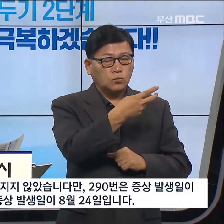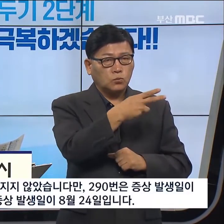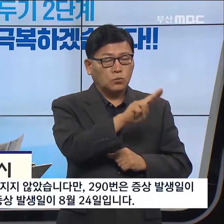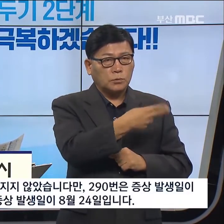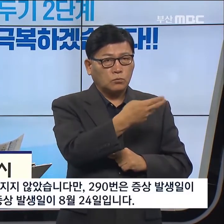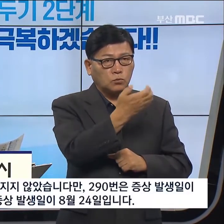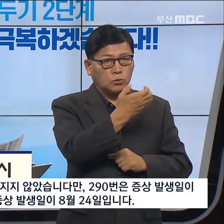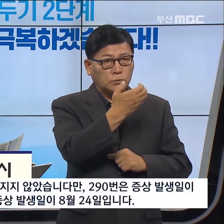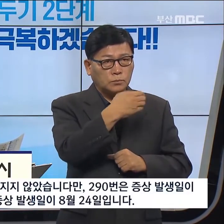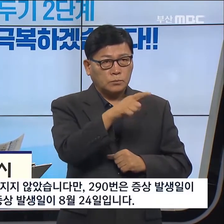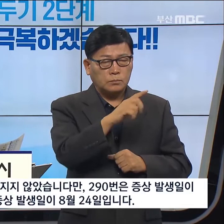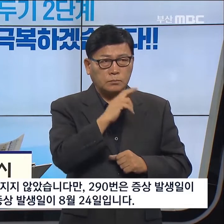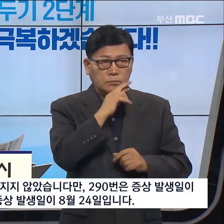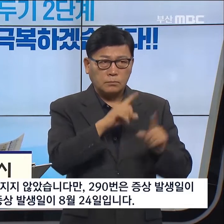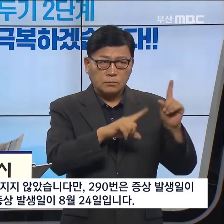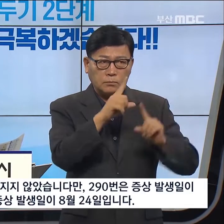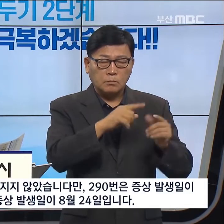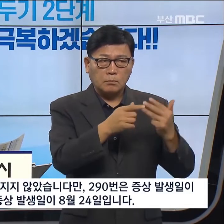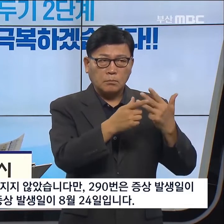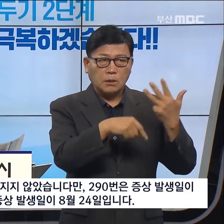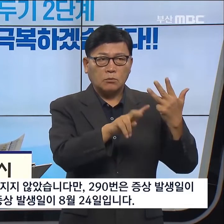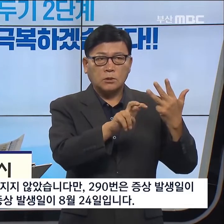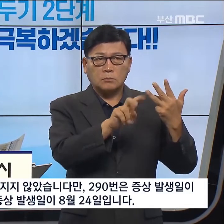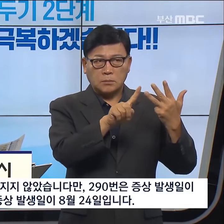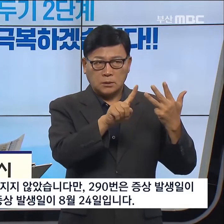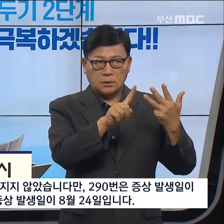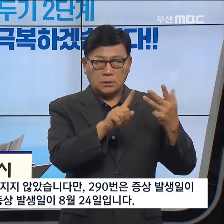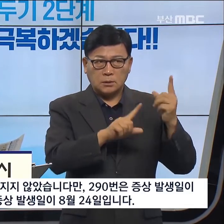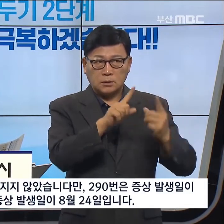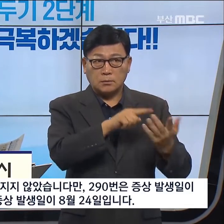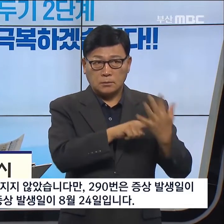290번은 증상 발생일이 8월 21일이며